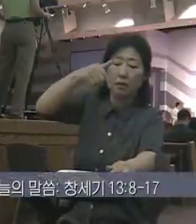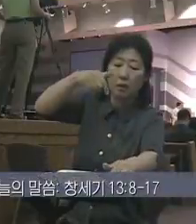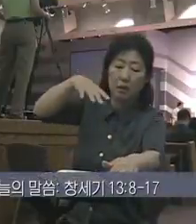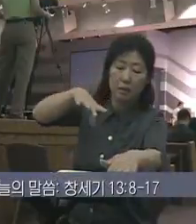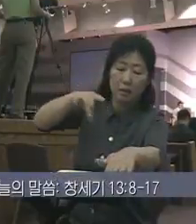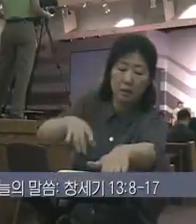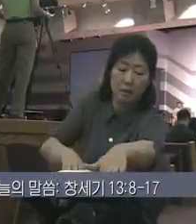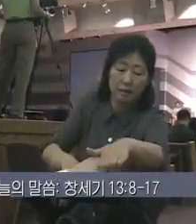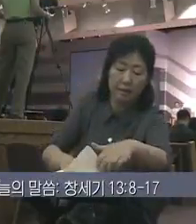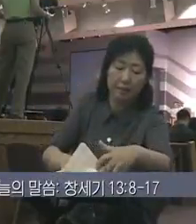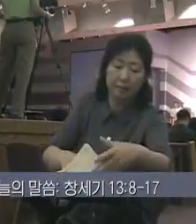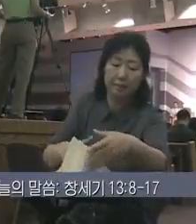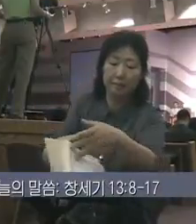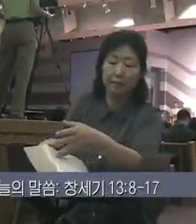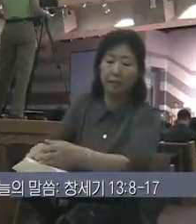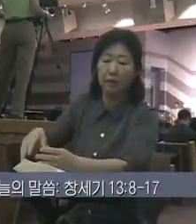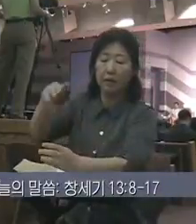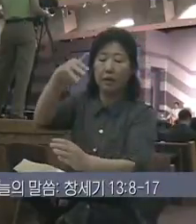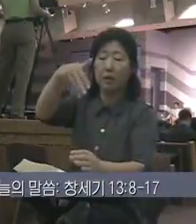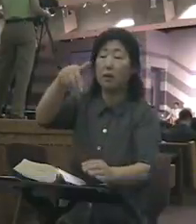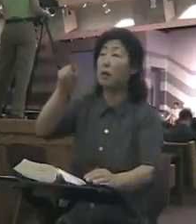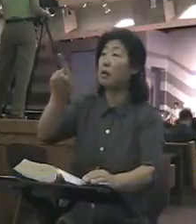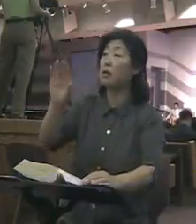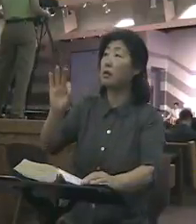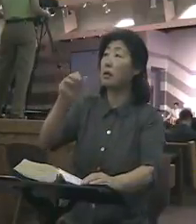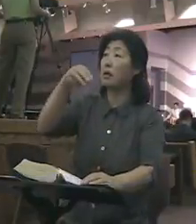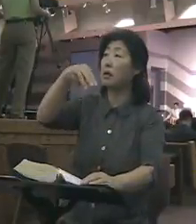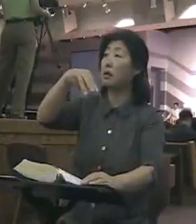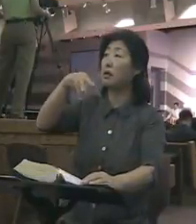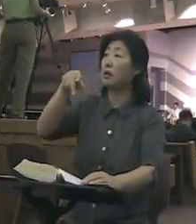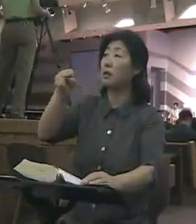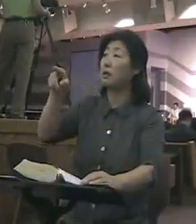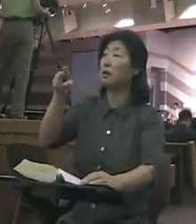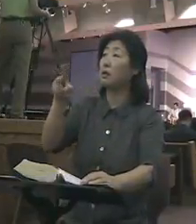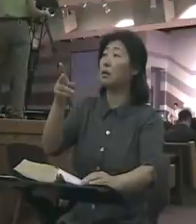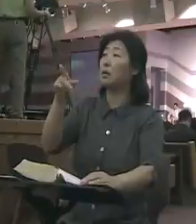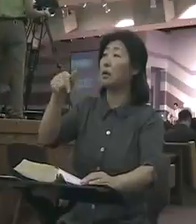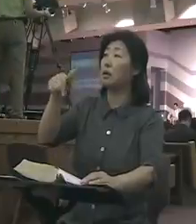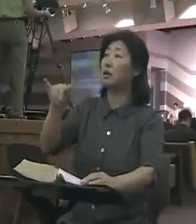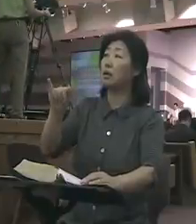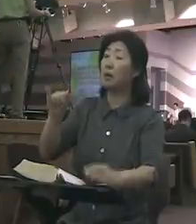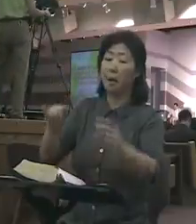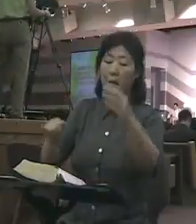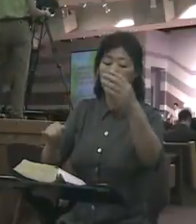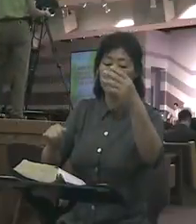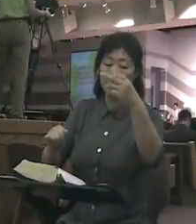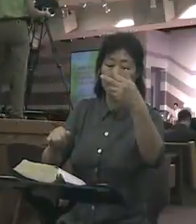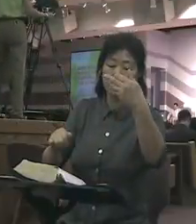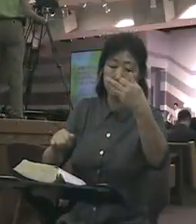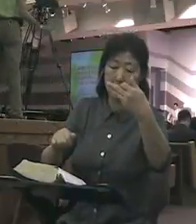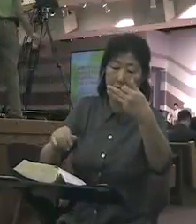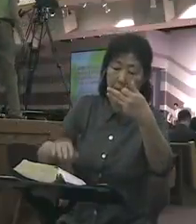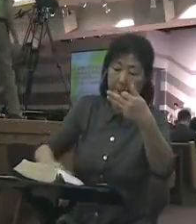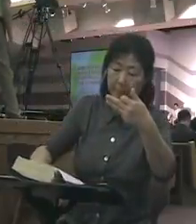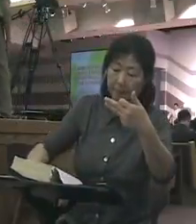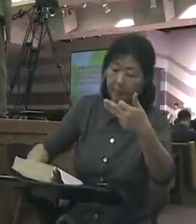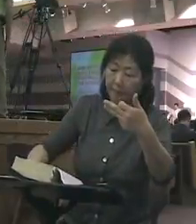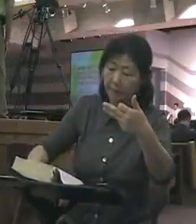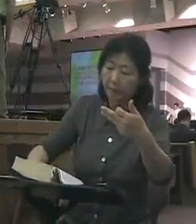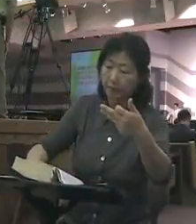13장 8절에서 17절까지 말씀입니다. 제가 가지고 있는 성경은 구약 15면에 있는데